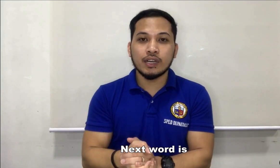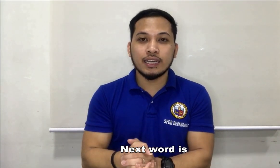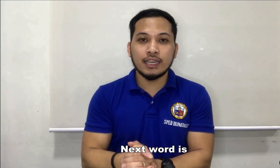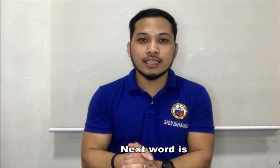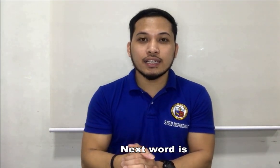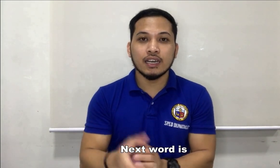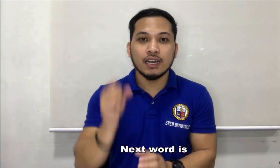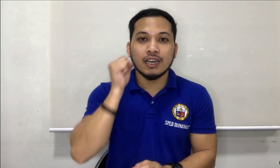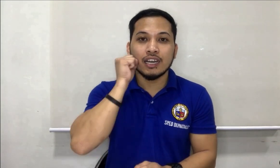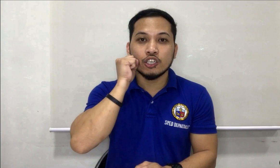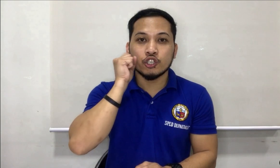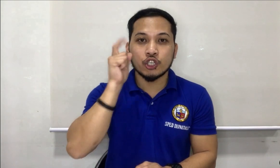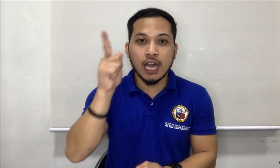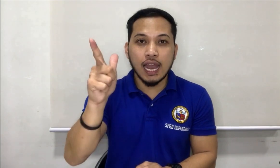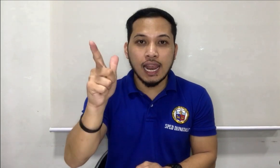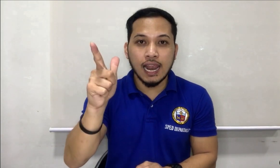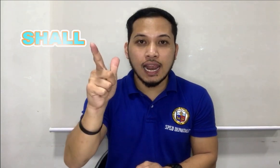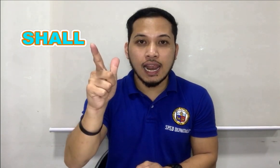Next word is shall.